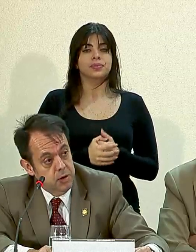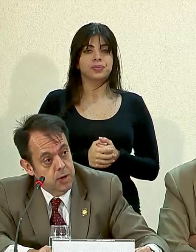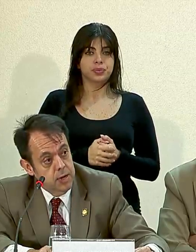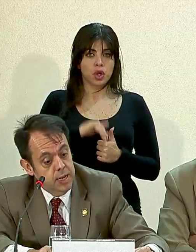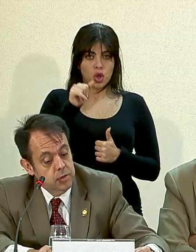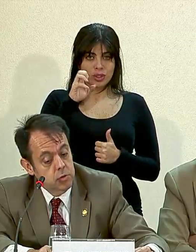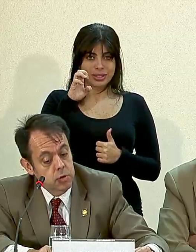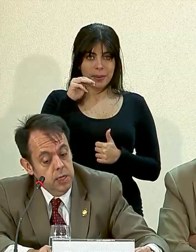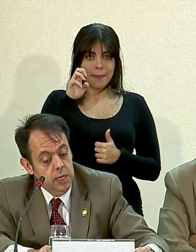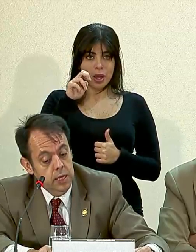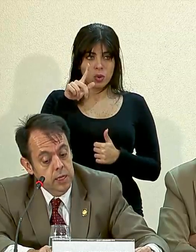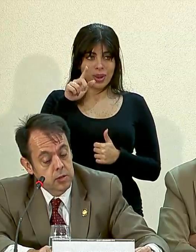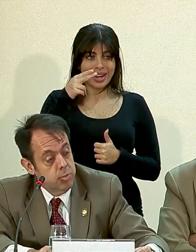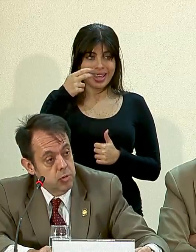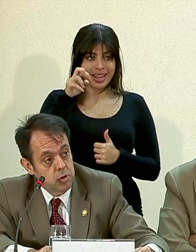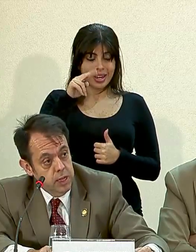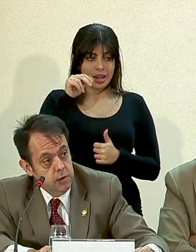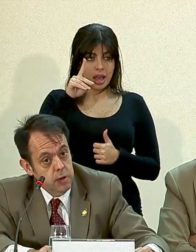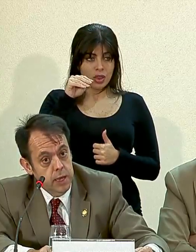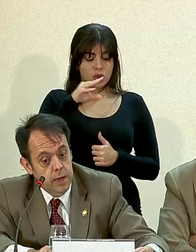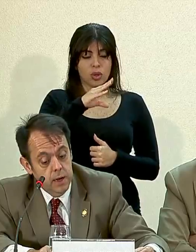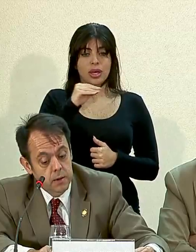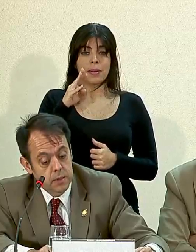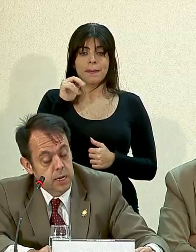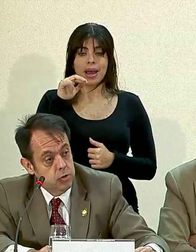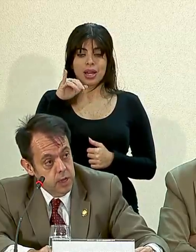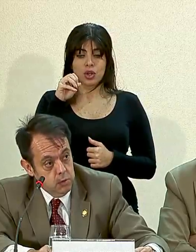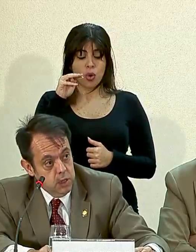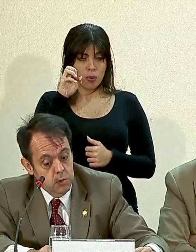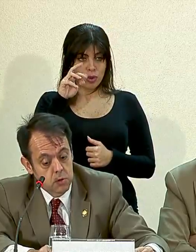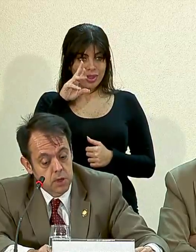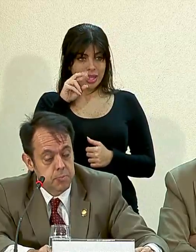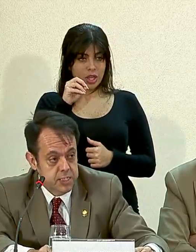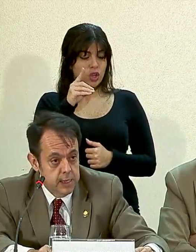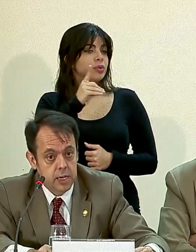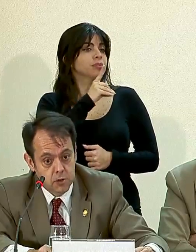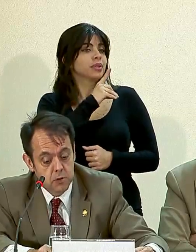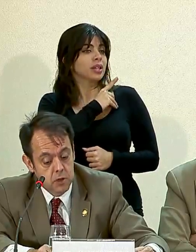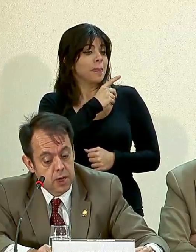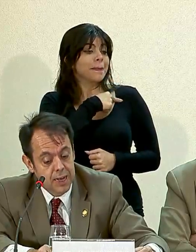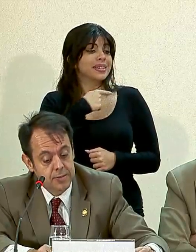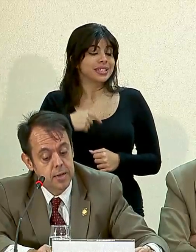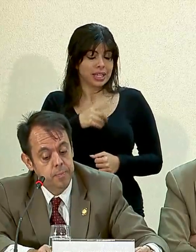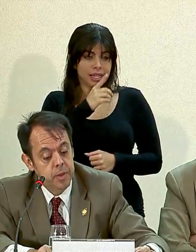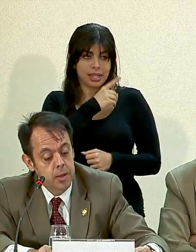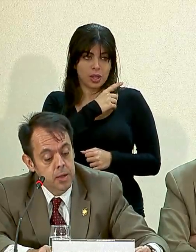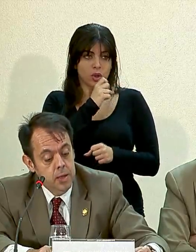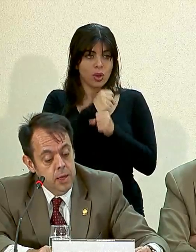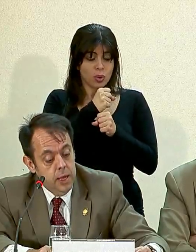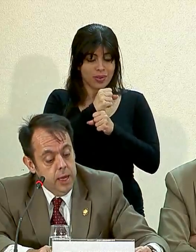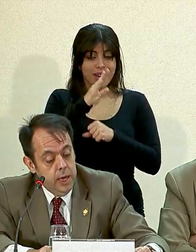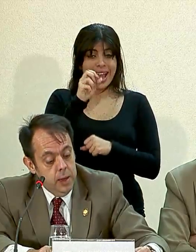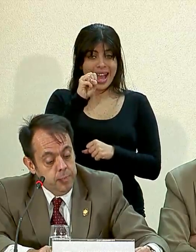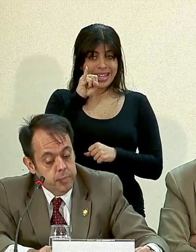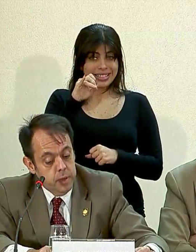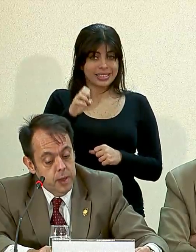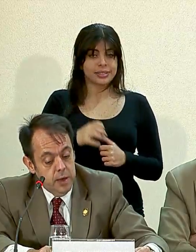don José Manuel Hernando y don Mario Montero, el presidente director ejecutivo de CASIA.